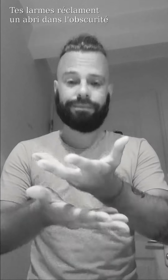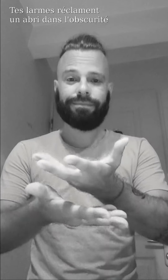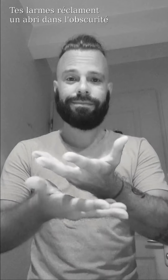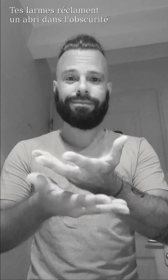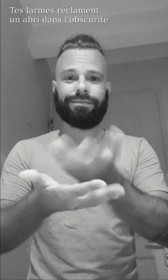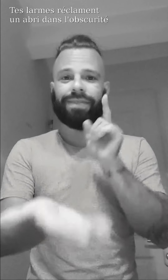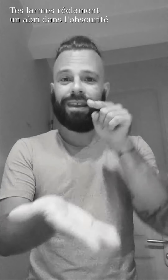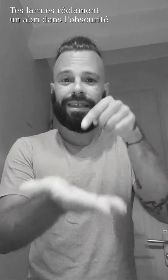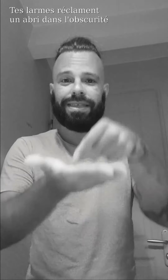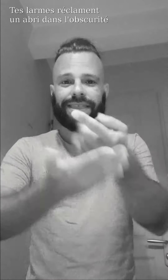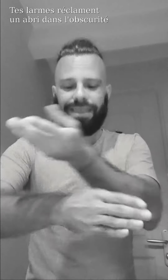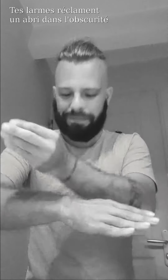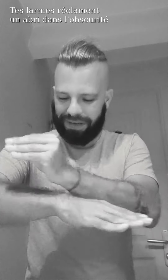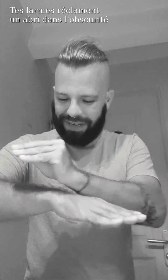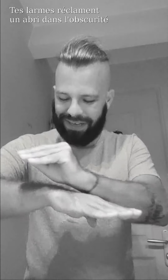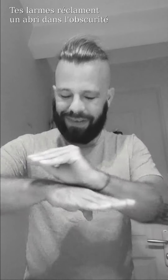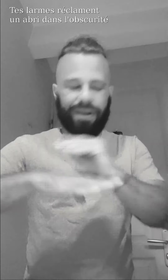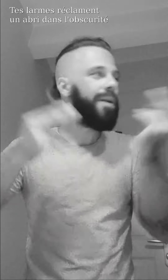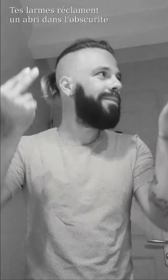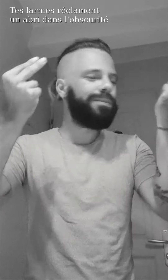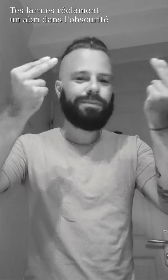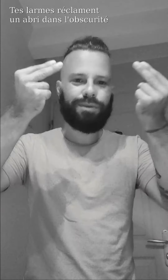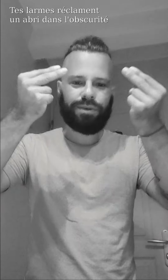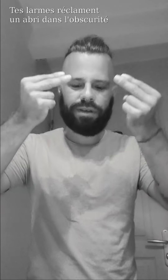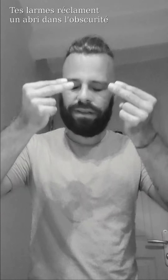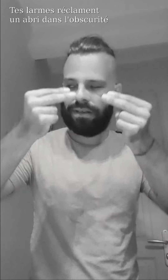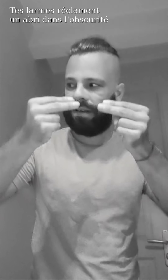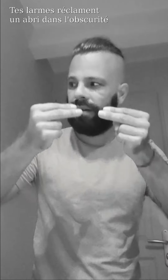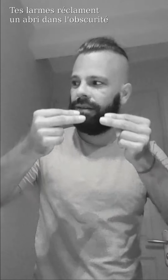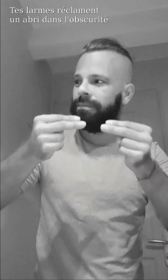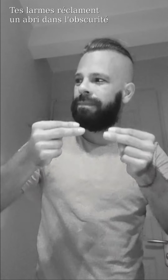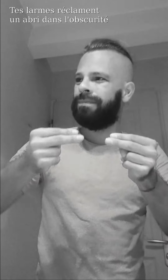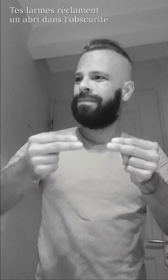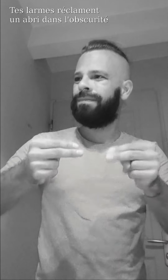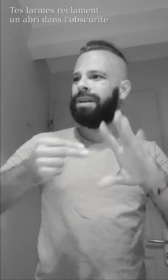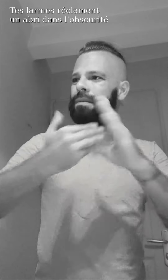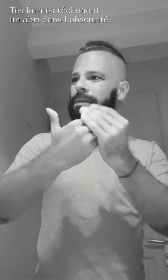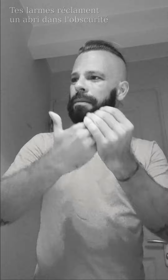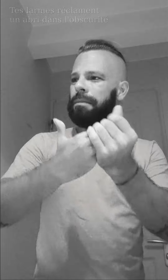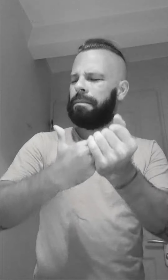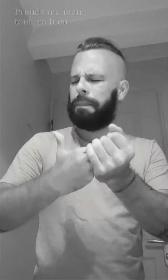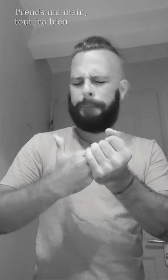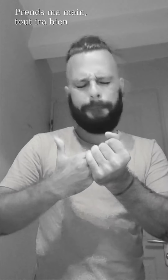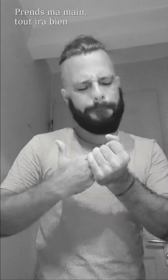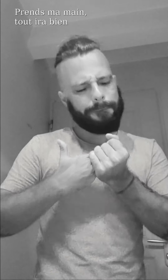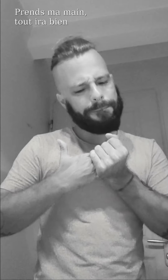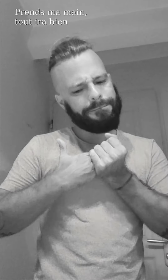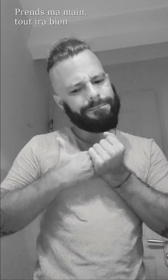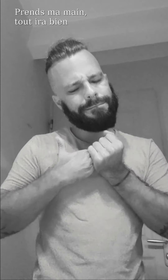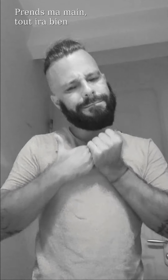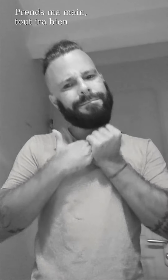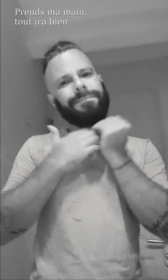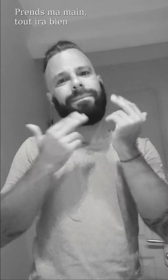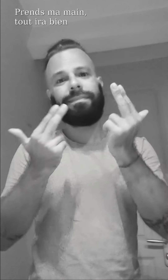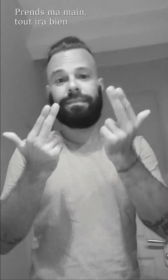réclament un abri dans l'obscurité. Prends ma main, tout